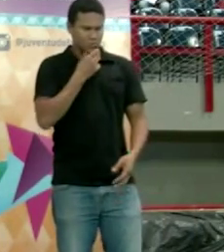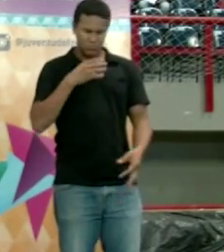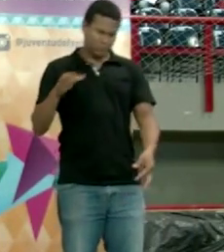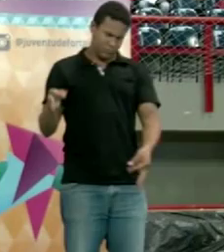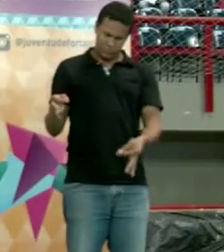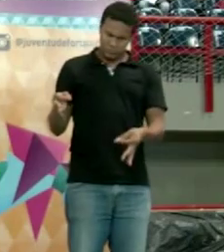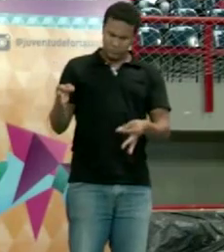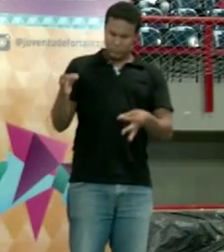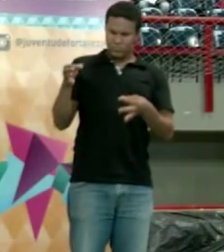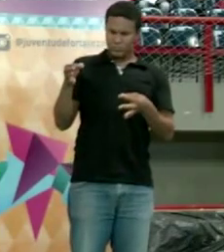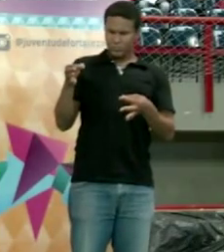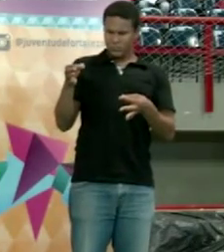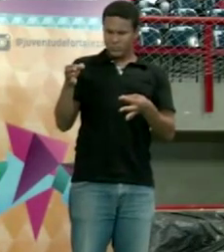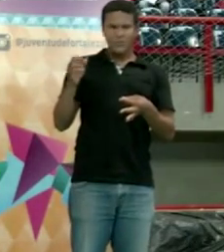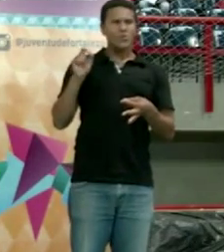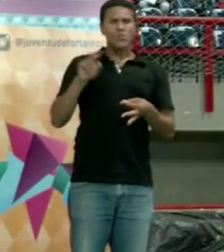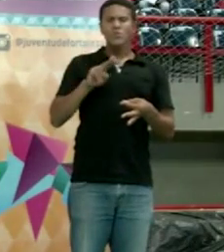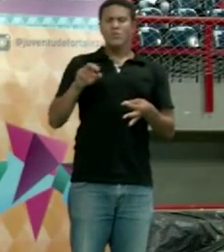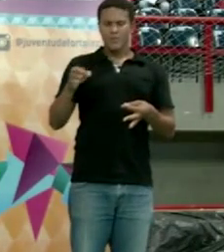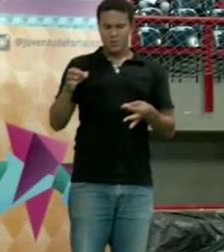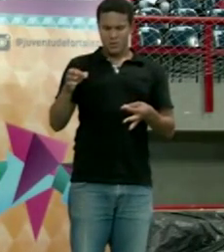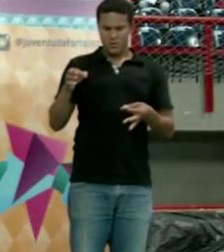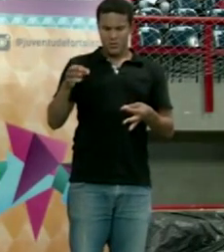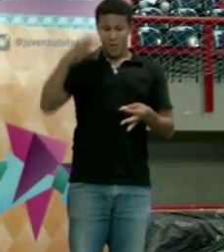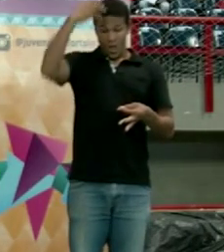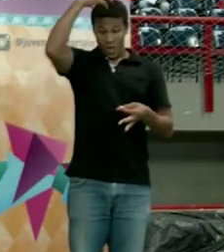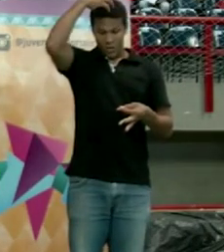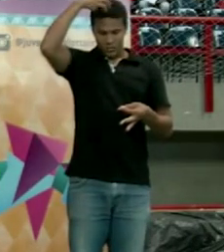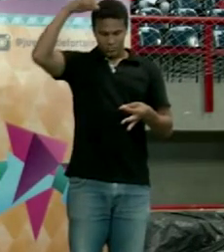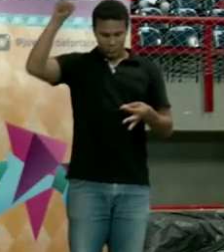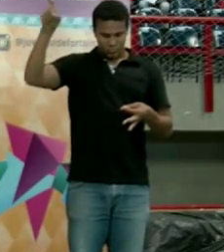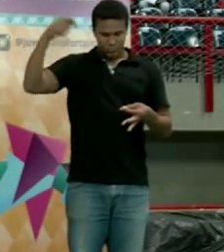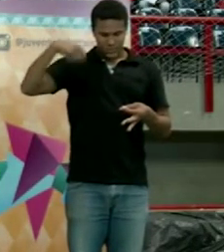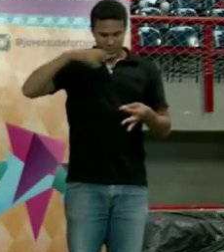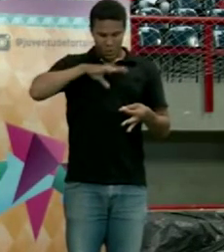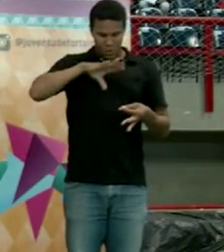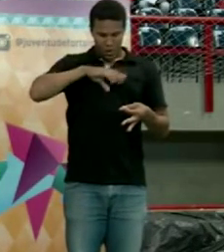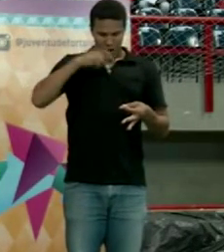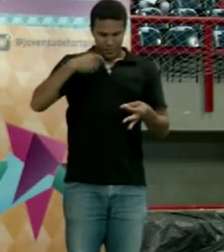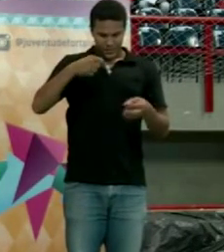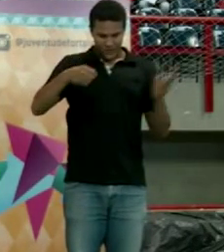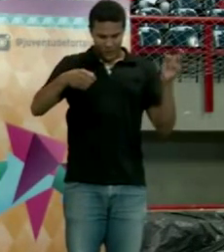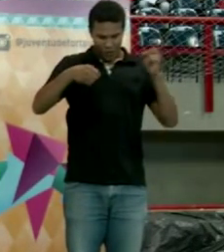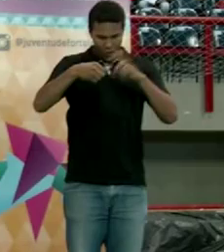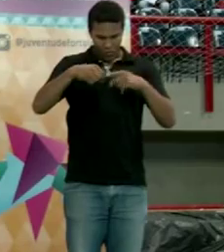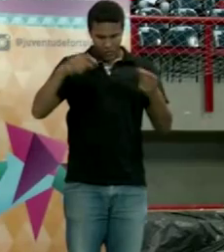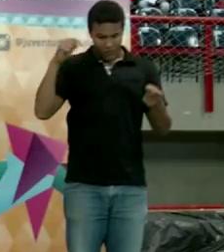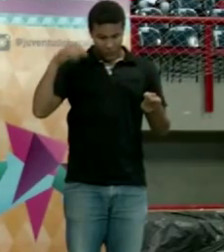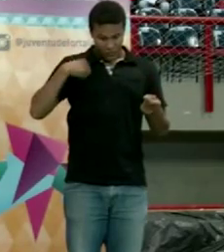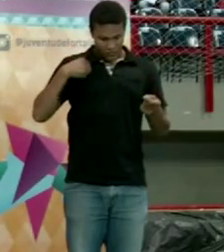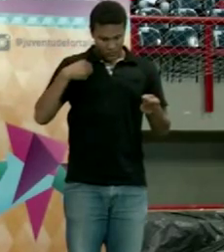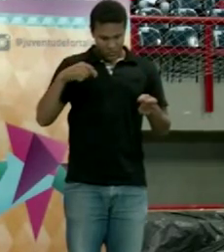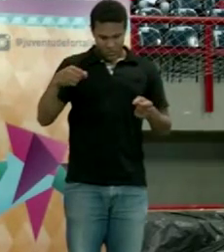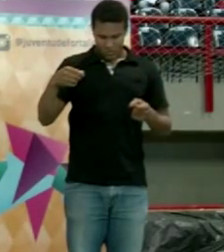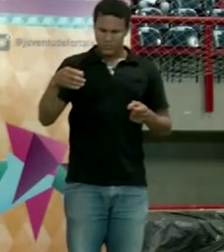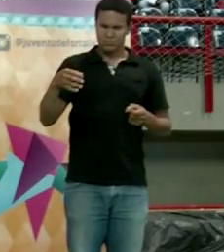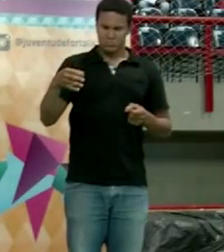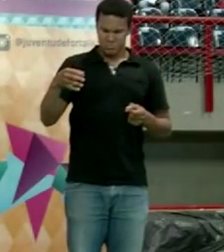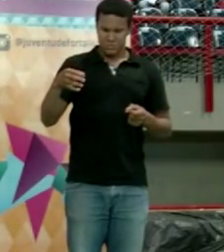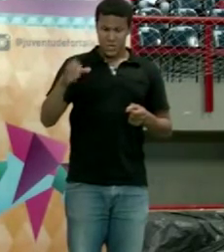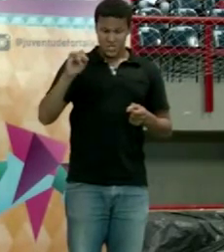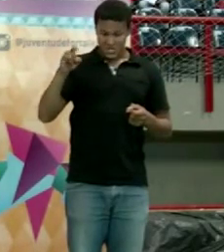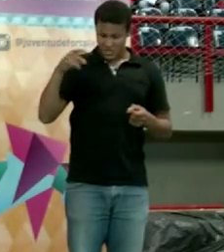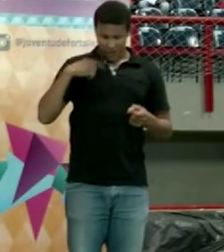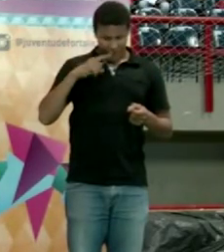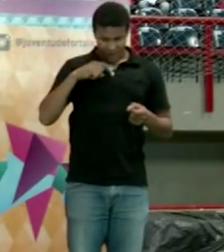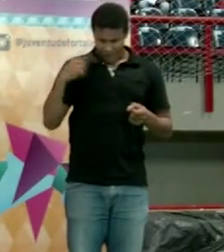Alteza, Portugal exige a sua volta. Se o senhor não voltar, mandaram dizer que vem lhe